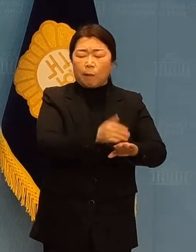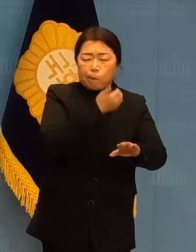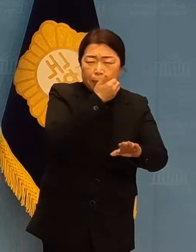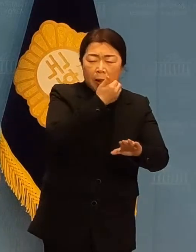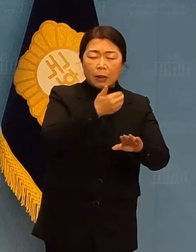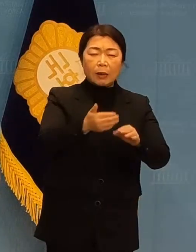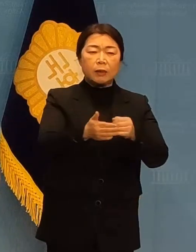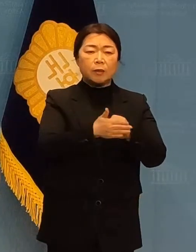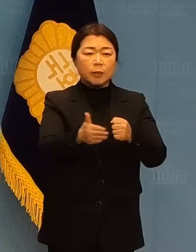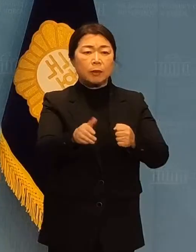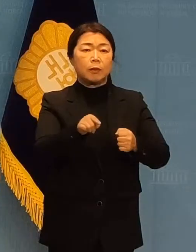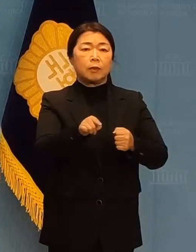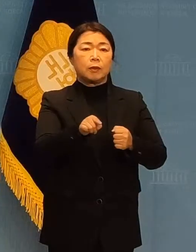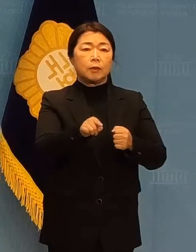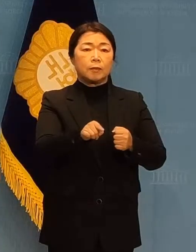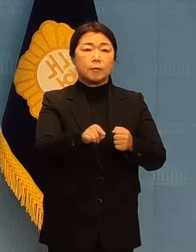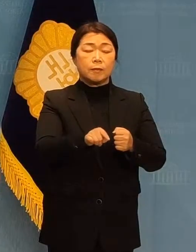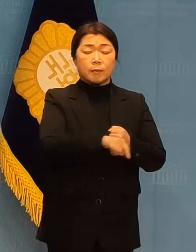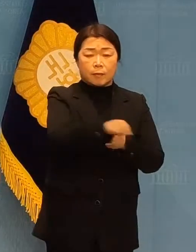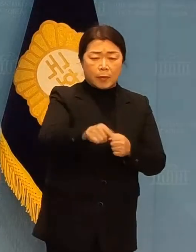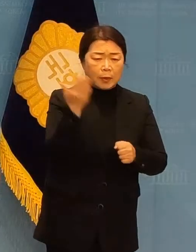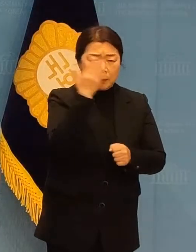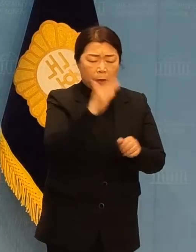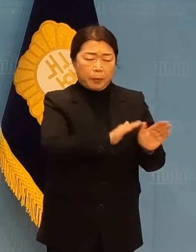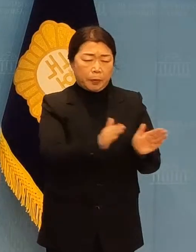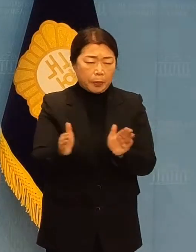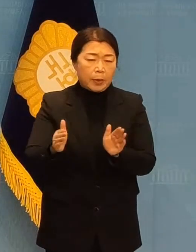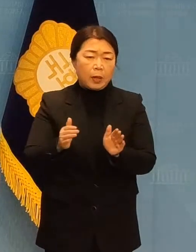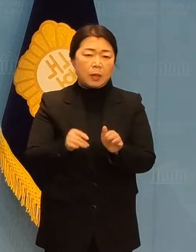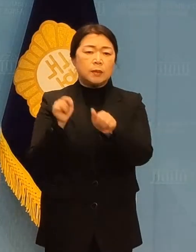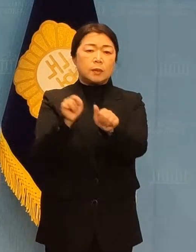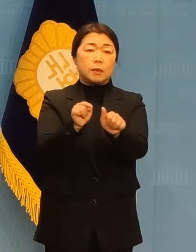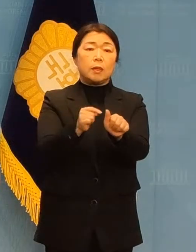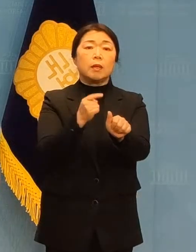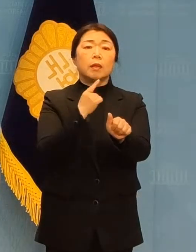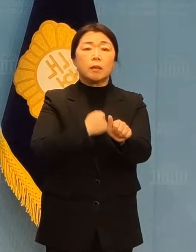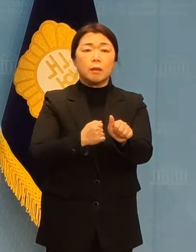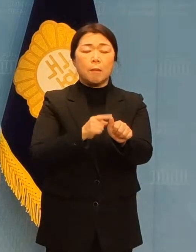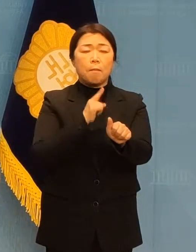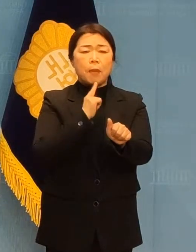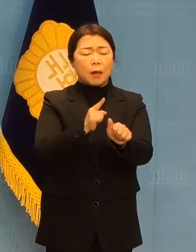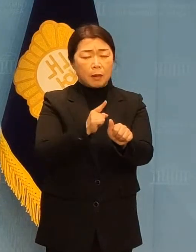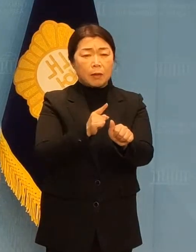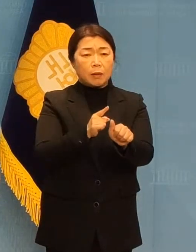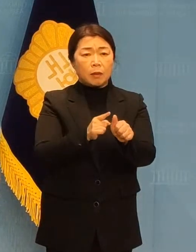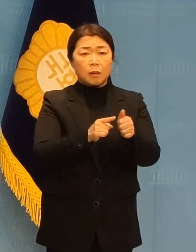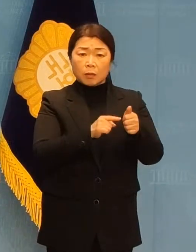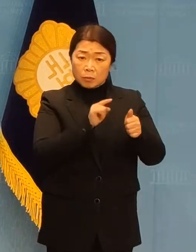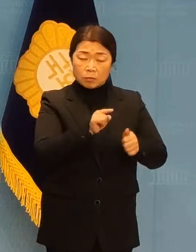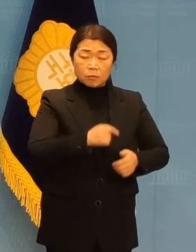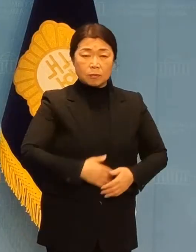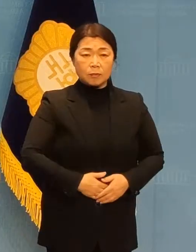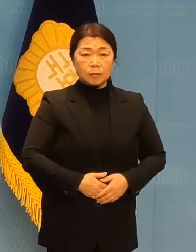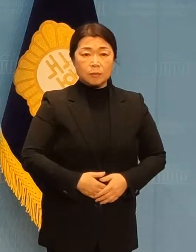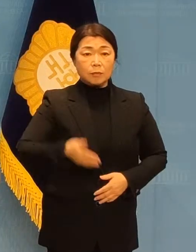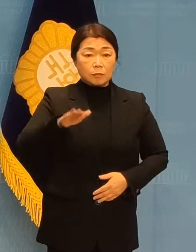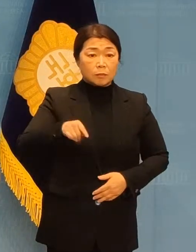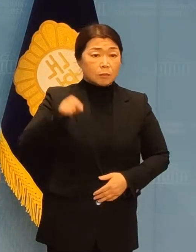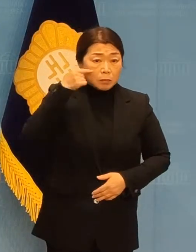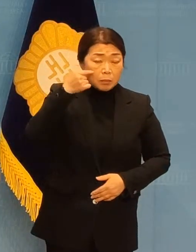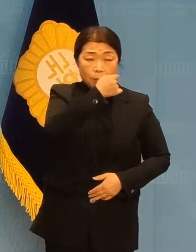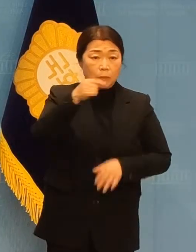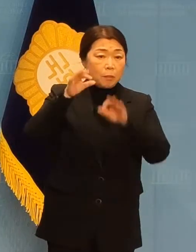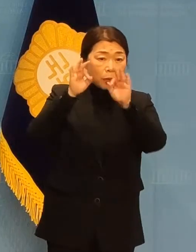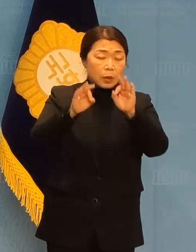곤란하다고 판단하여 현장 정리를 지시했다라고 말도 안 되는 말을 하고 있습니다. 그러나 보십시오.